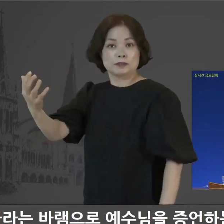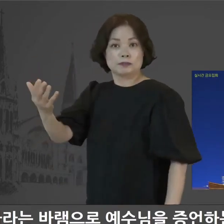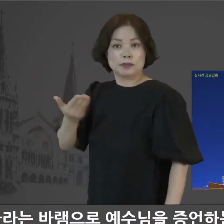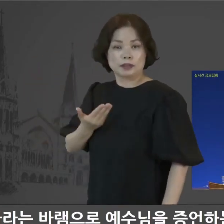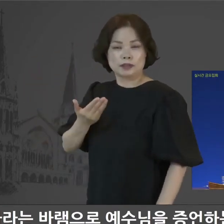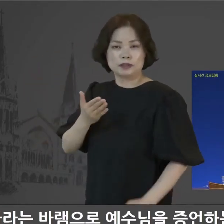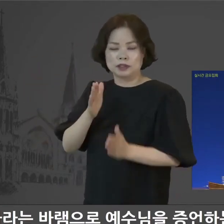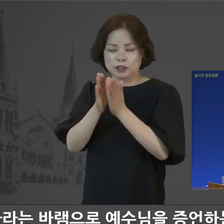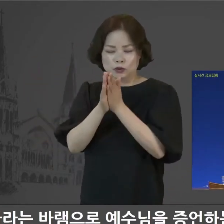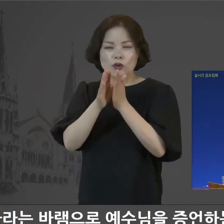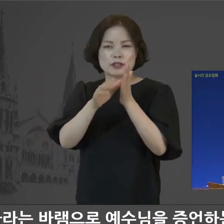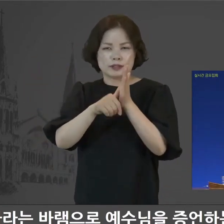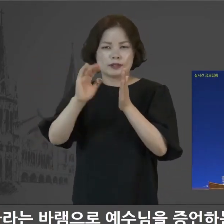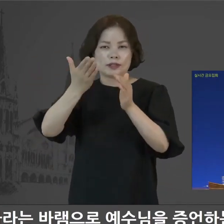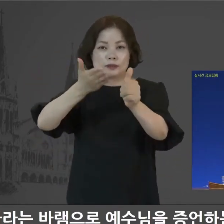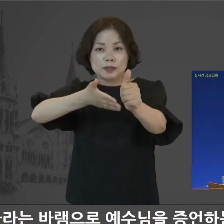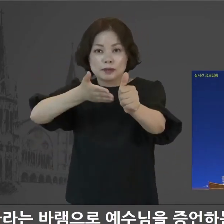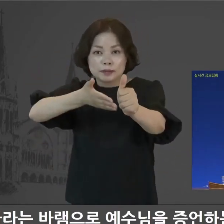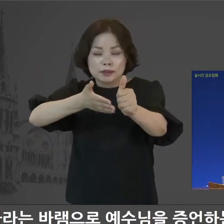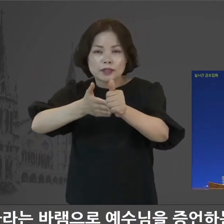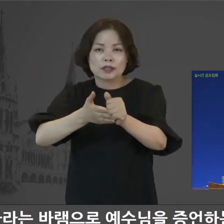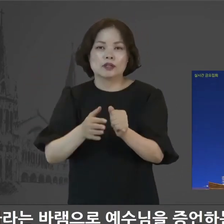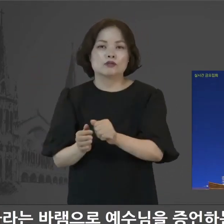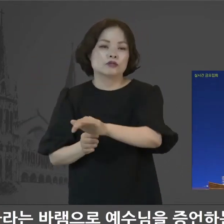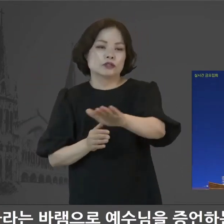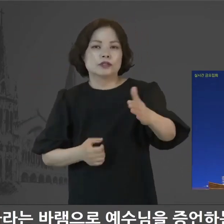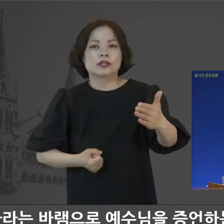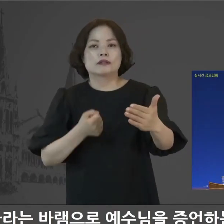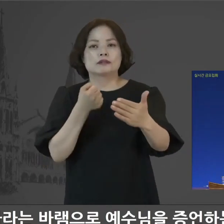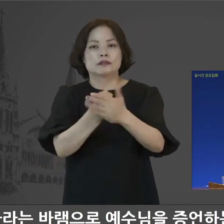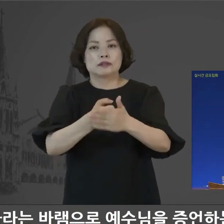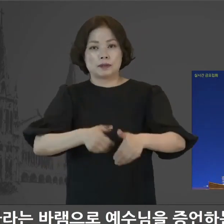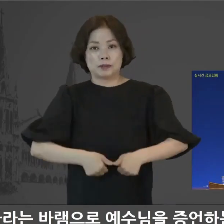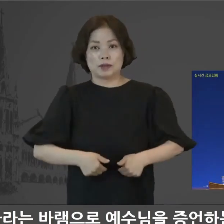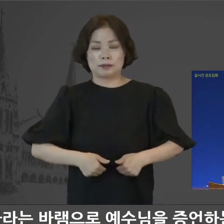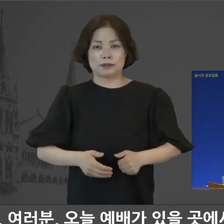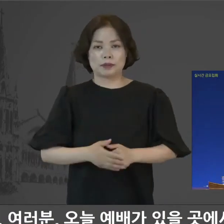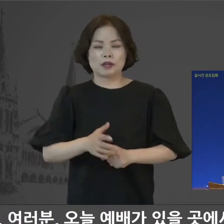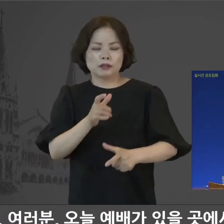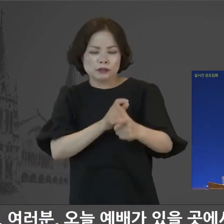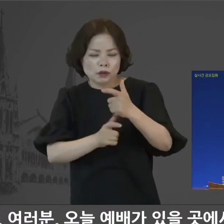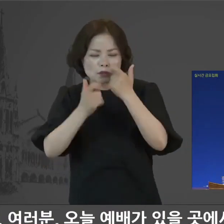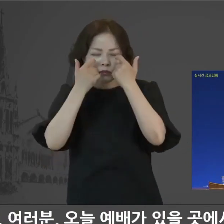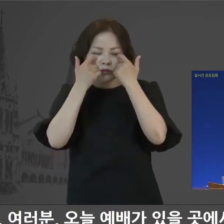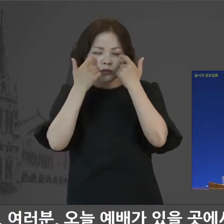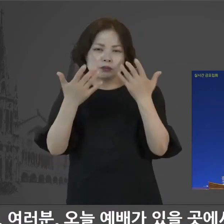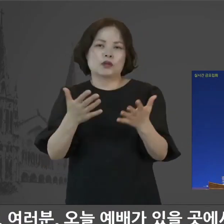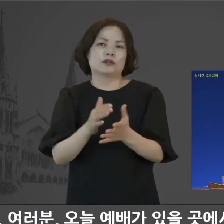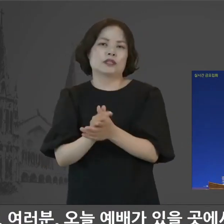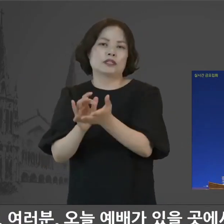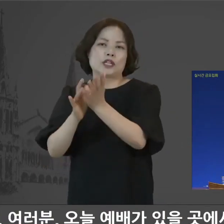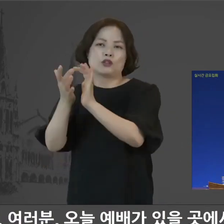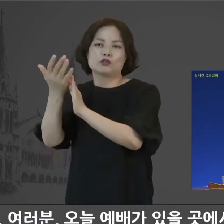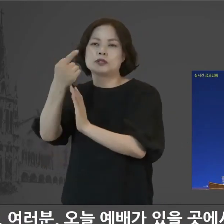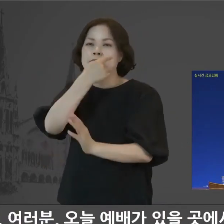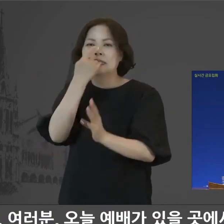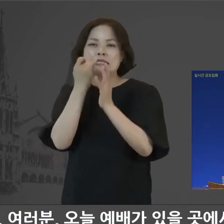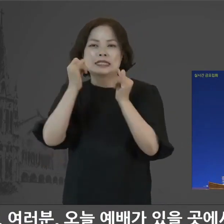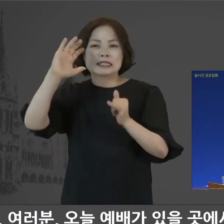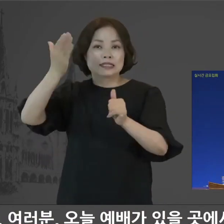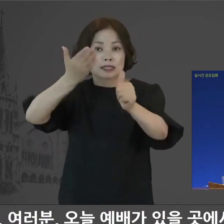예배 기도 시간이 되기를 소망합니다. 그러기 위해서 우리가 결단할 게 있습니다. 더욱 분명한 예수님의 증인이